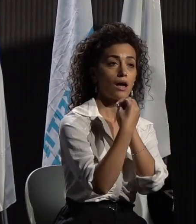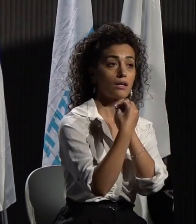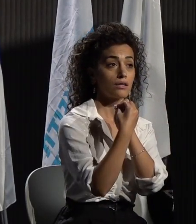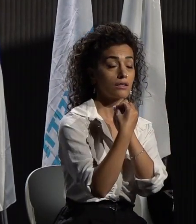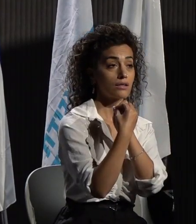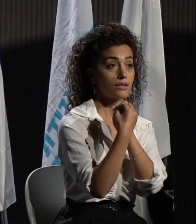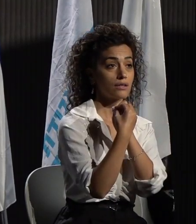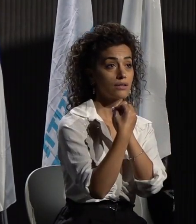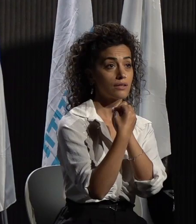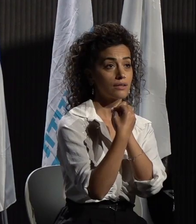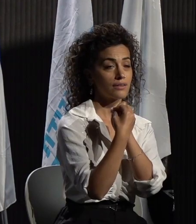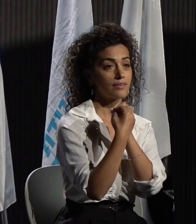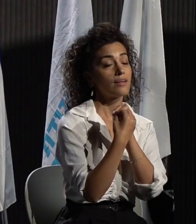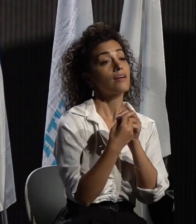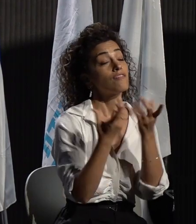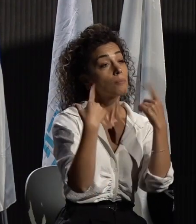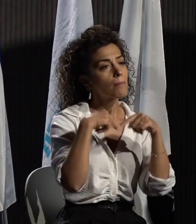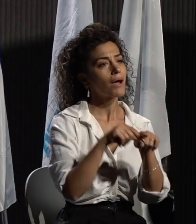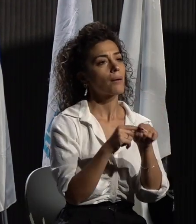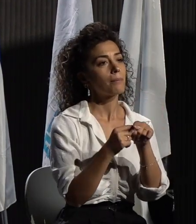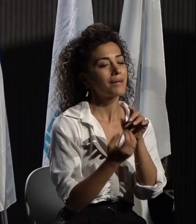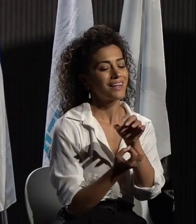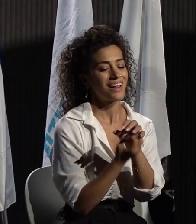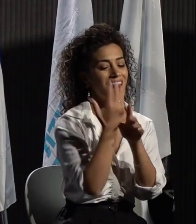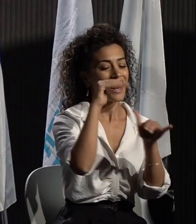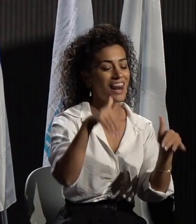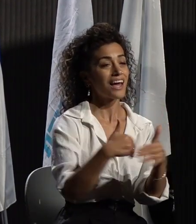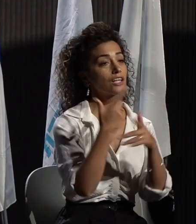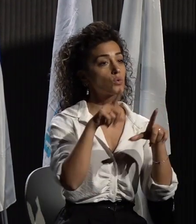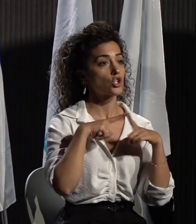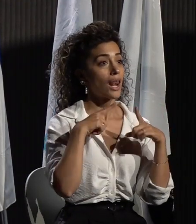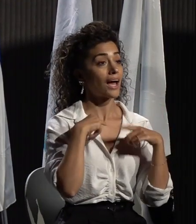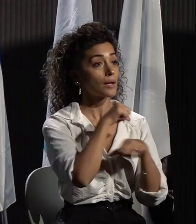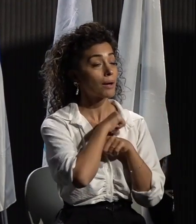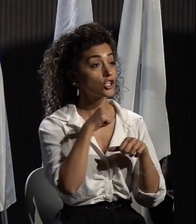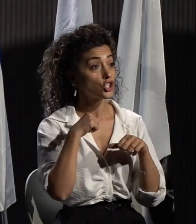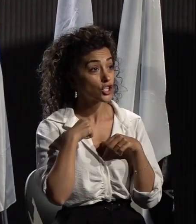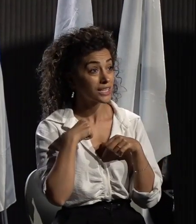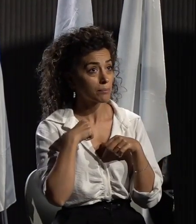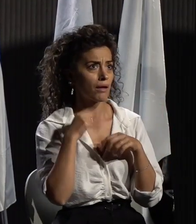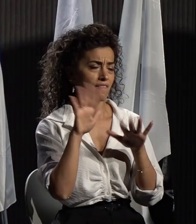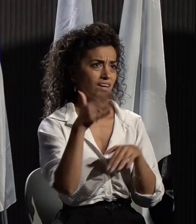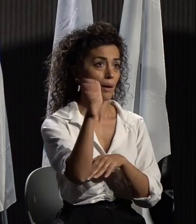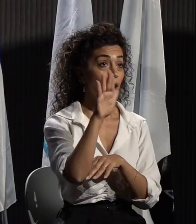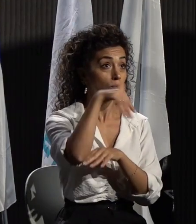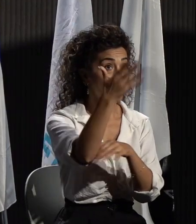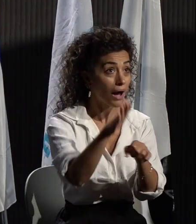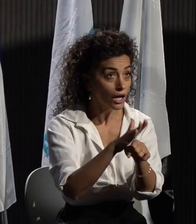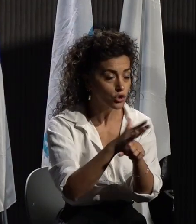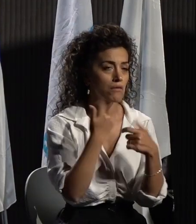היו חידוש החיים ובנייה מחדש של החיים האישיים והלאומיים אחרי השואה, יהיו גם